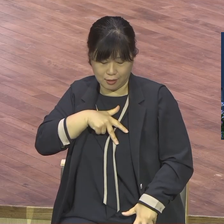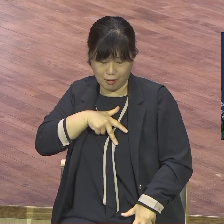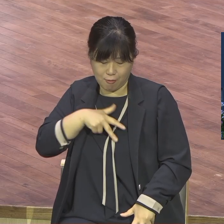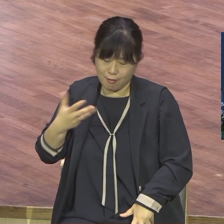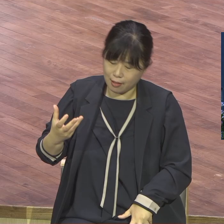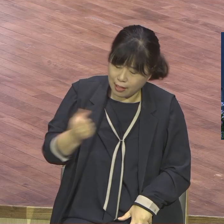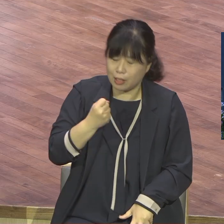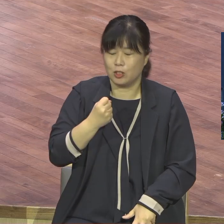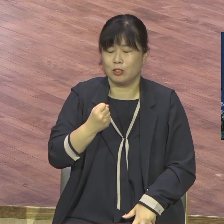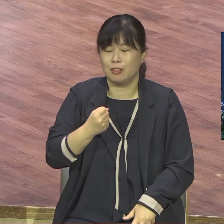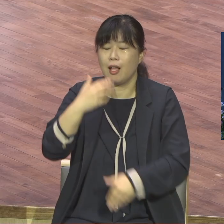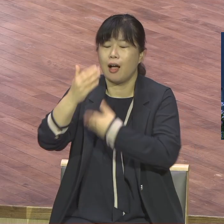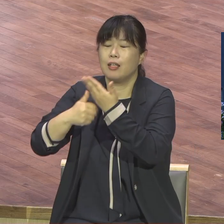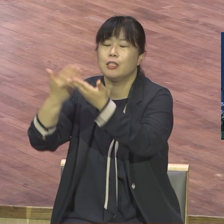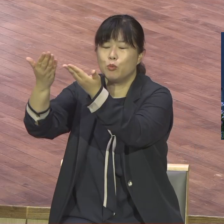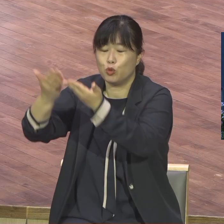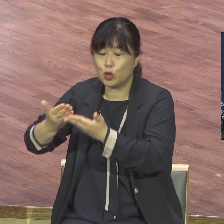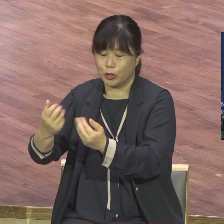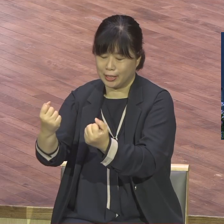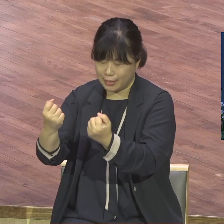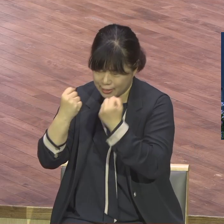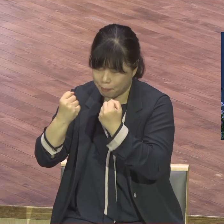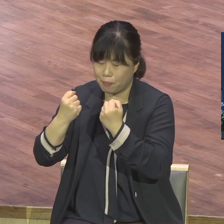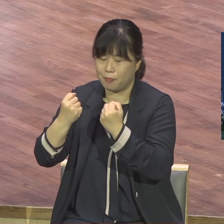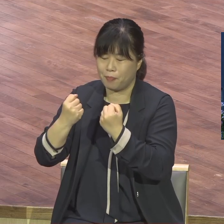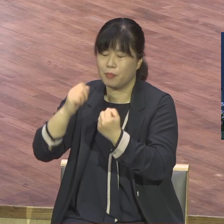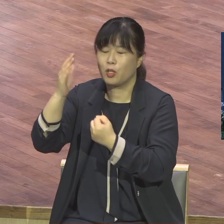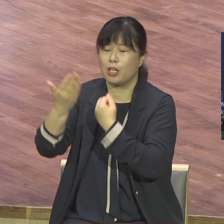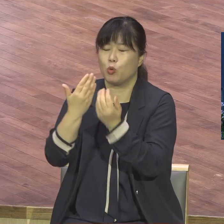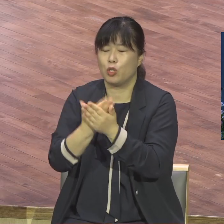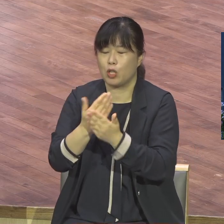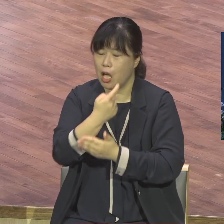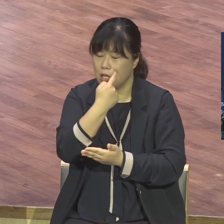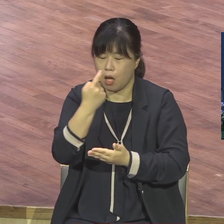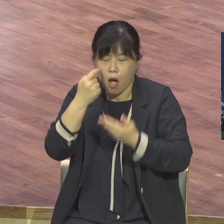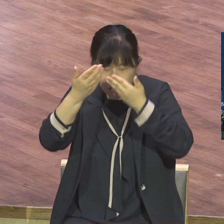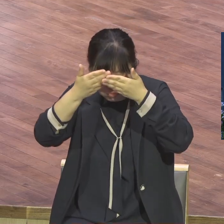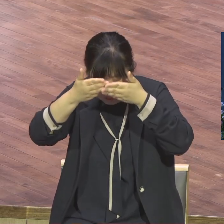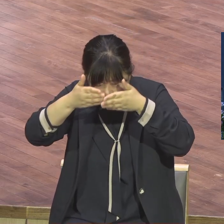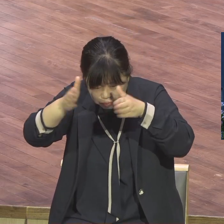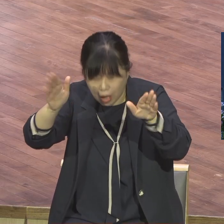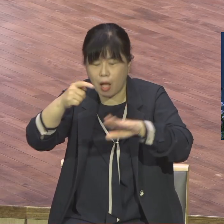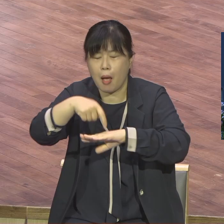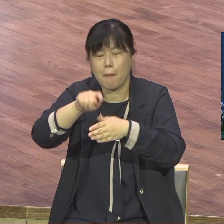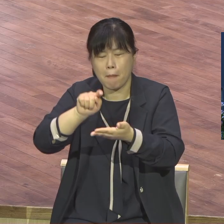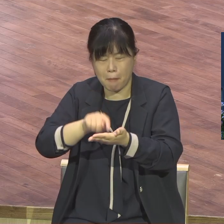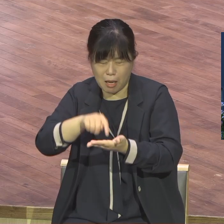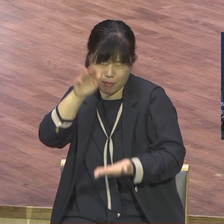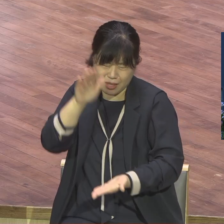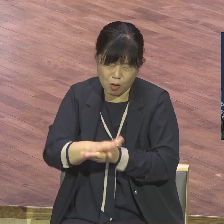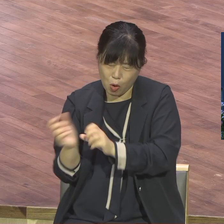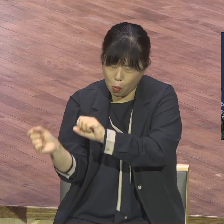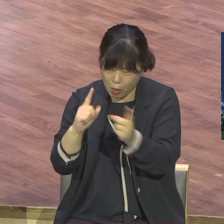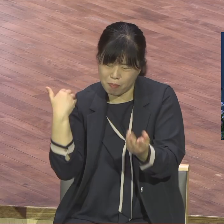말씀을 붙잡고 세먹게 하여 주옵소서. 영의 눈을 여게 하여 주시옵소서. 영의 마음을 허락하여